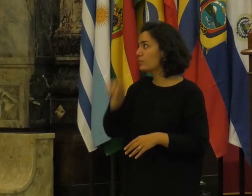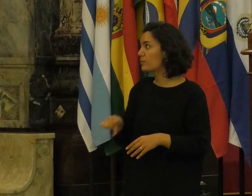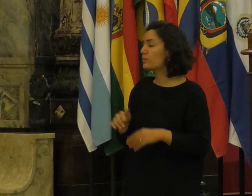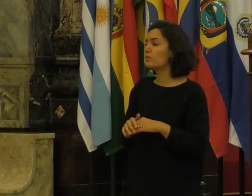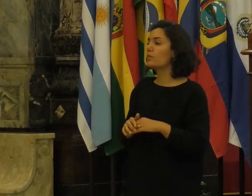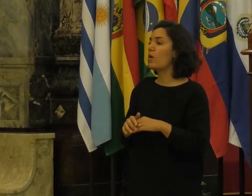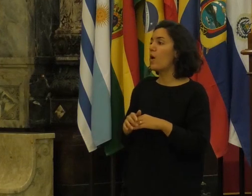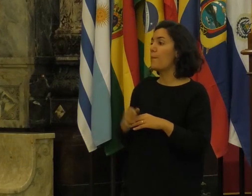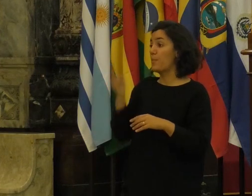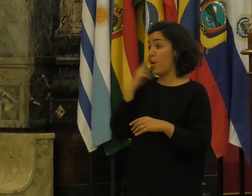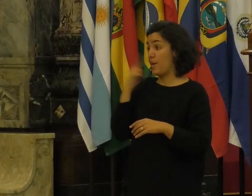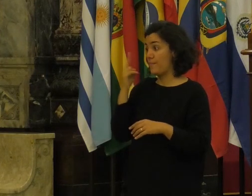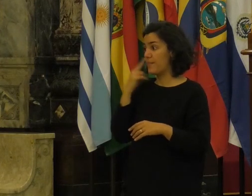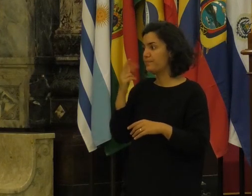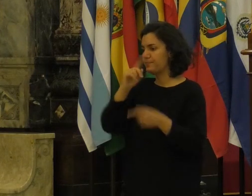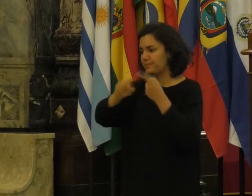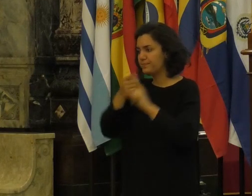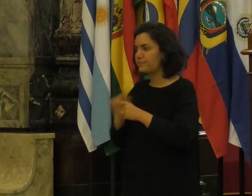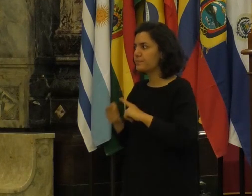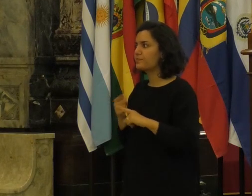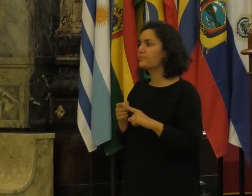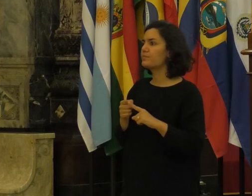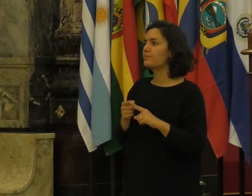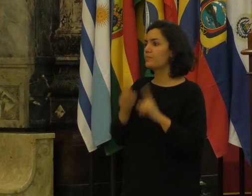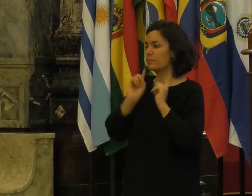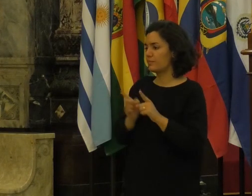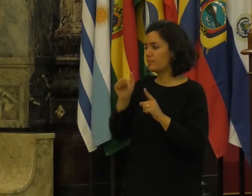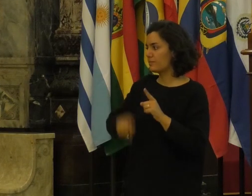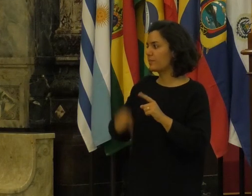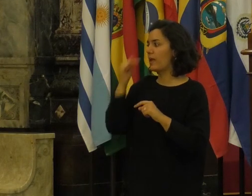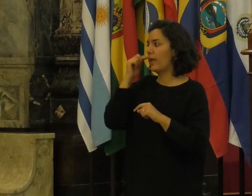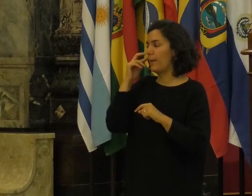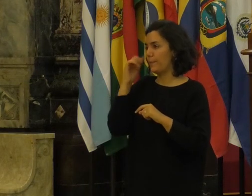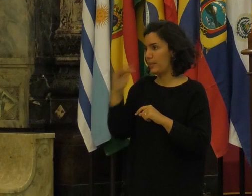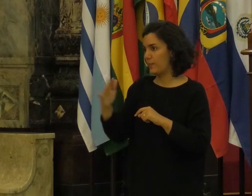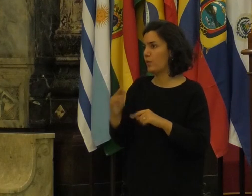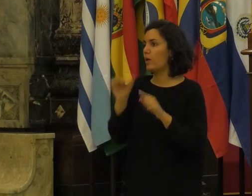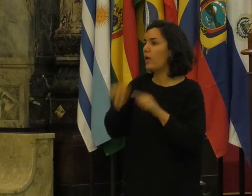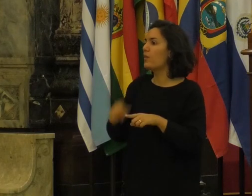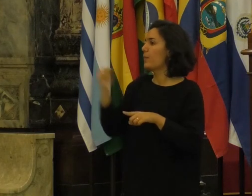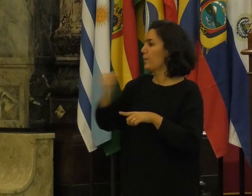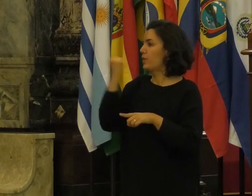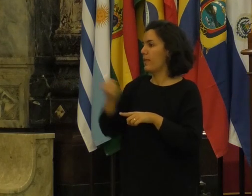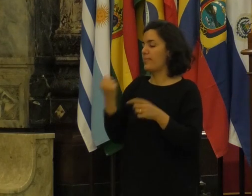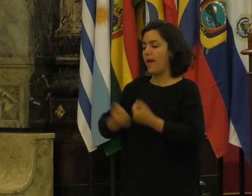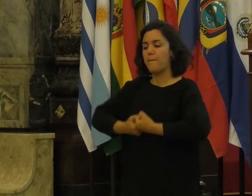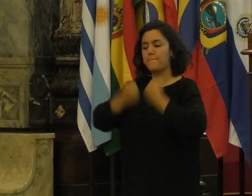que vinculan la teoría global y específicamente lo epistemológico. Tenemos que ampliar ese conocimiento.